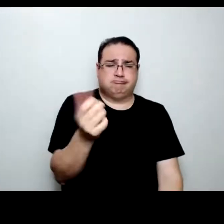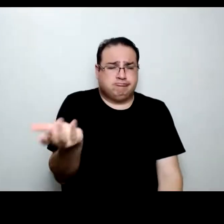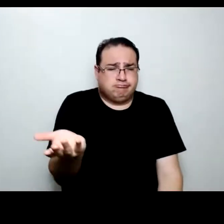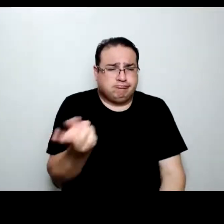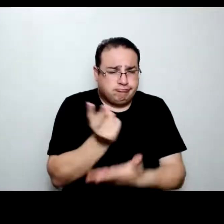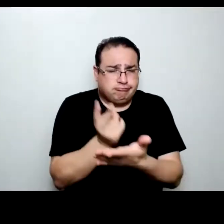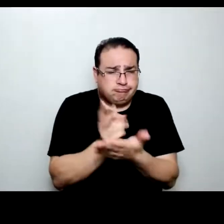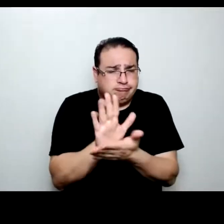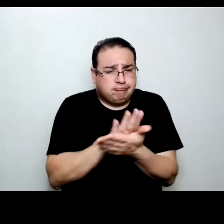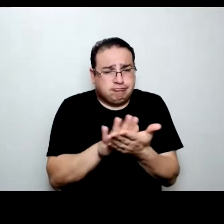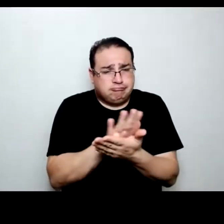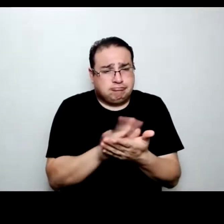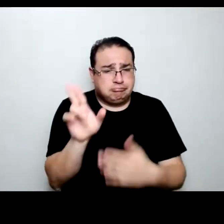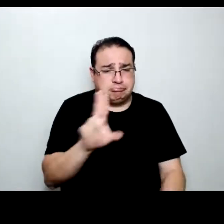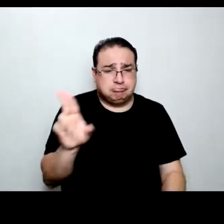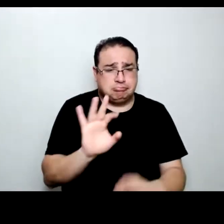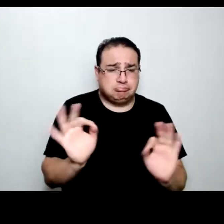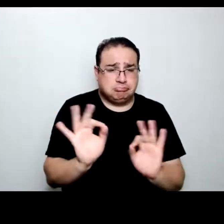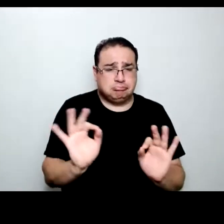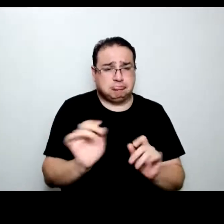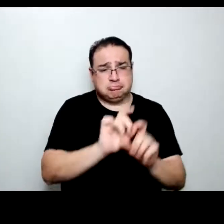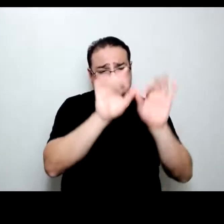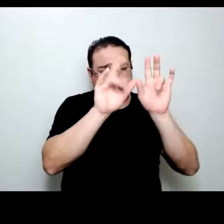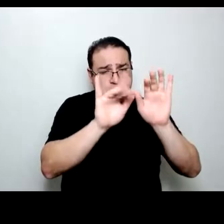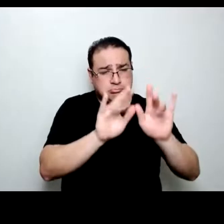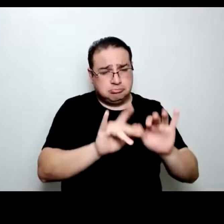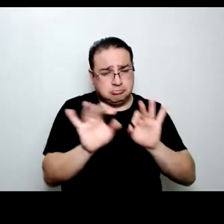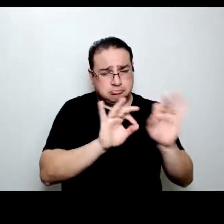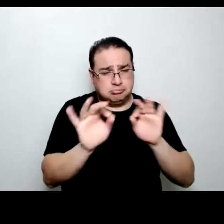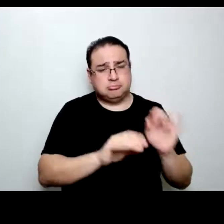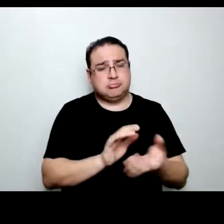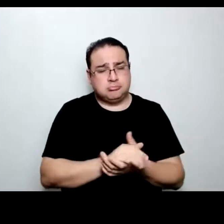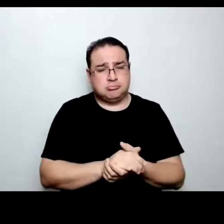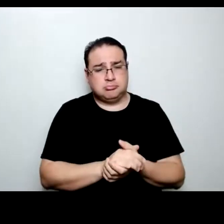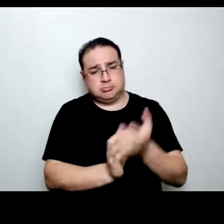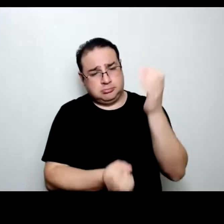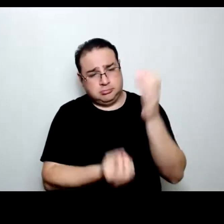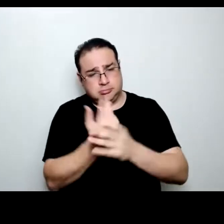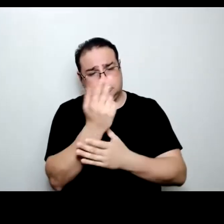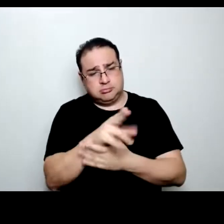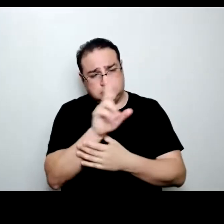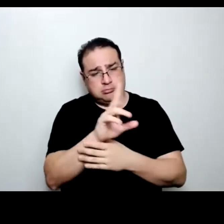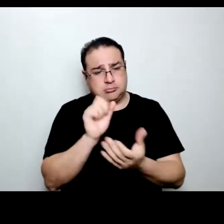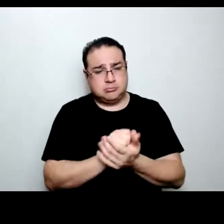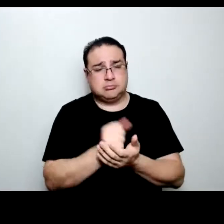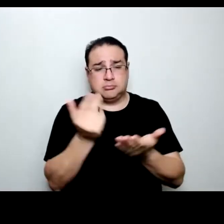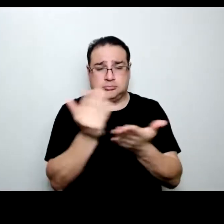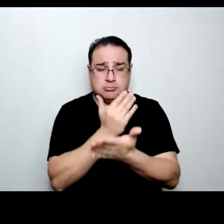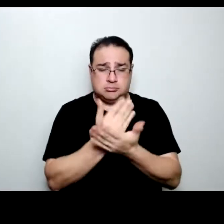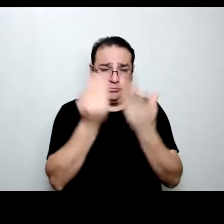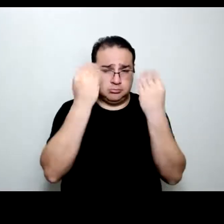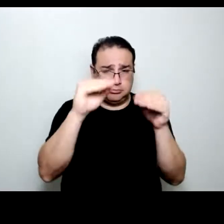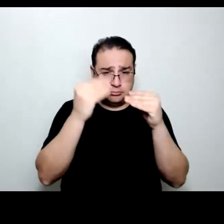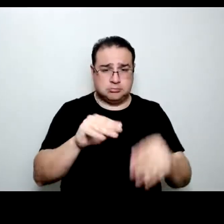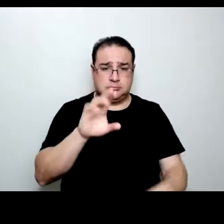permanecer vazias na maior parte das vezes, que foram desenhadas para apenas um punhado de entradas,